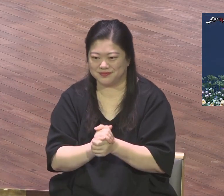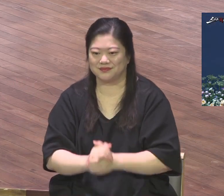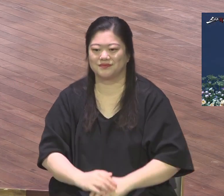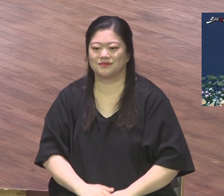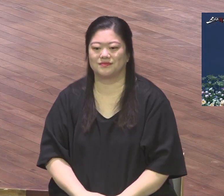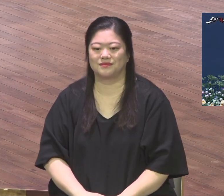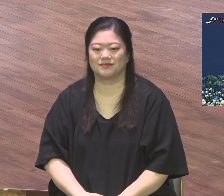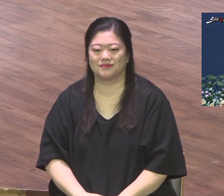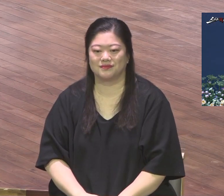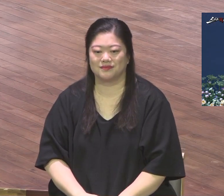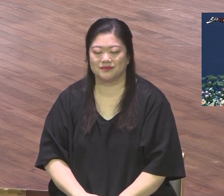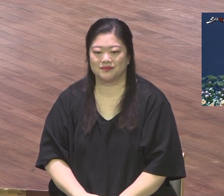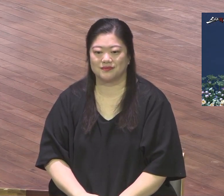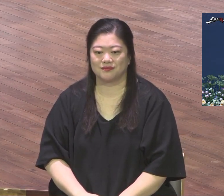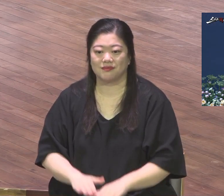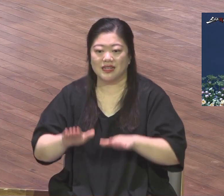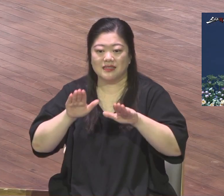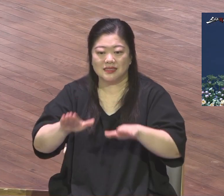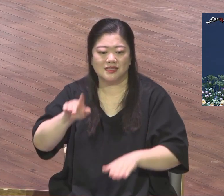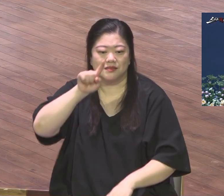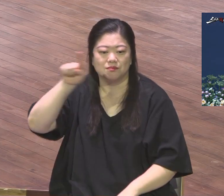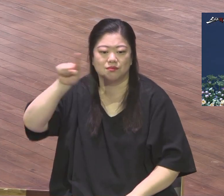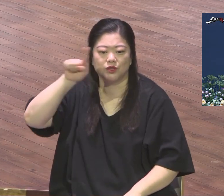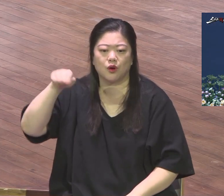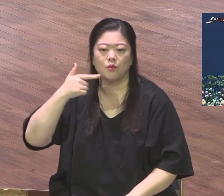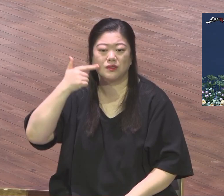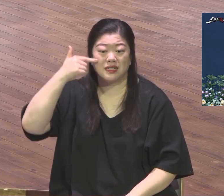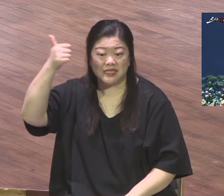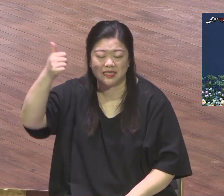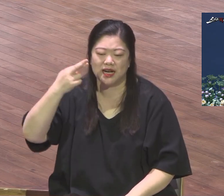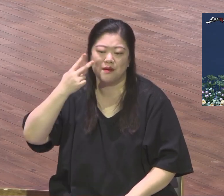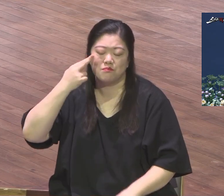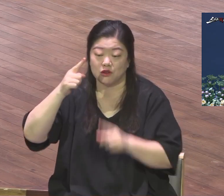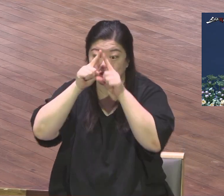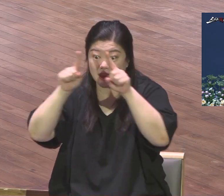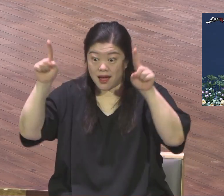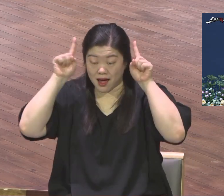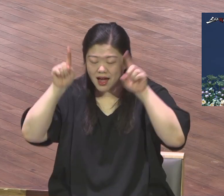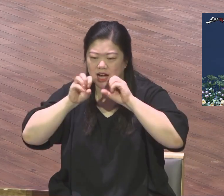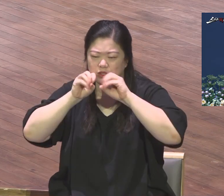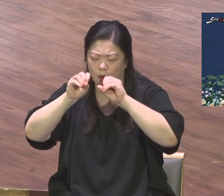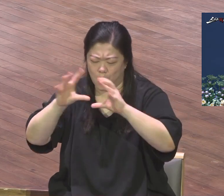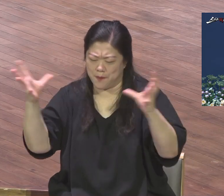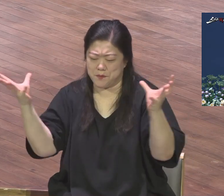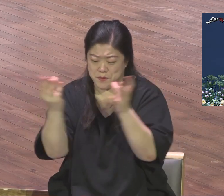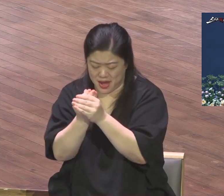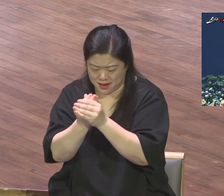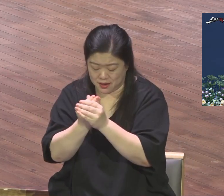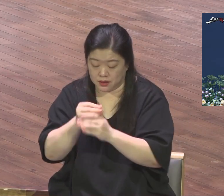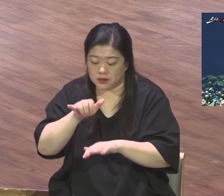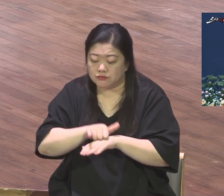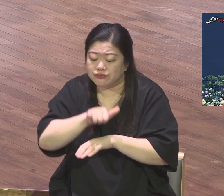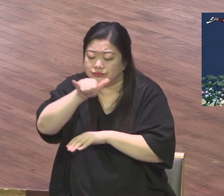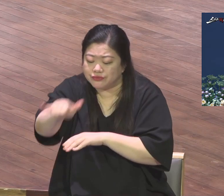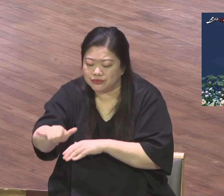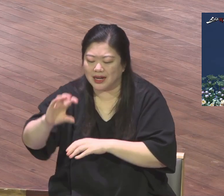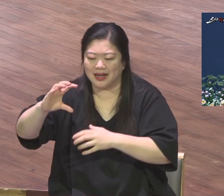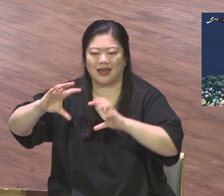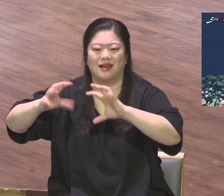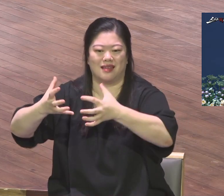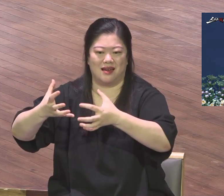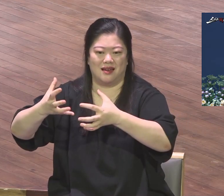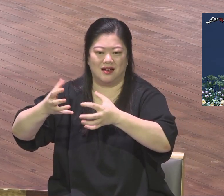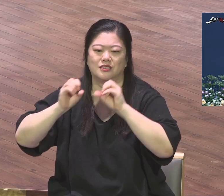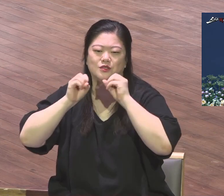담임 목사님께서는 미주대학 전도집회 일정을 마치신 후 캐나다 엠넌트대회 일정에 참석 중에 계십니다. 담임